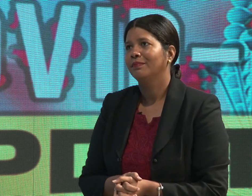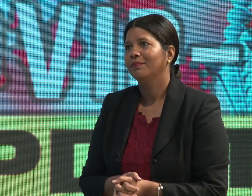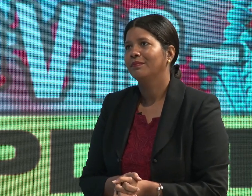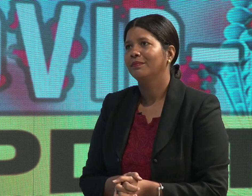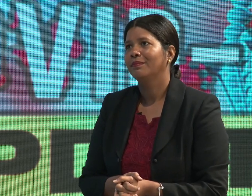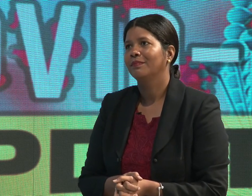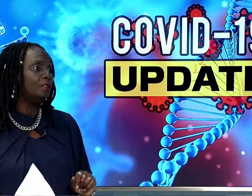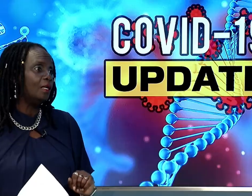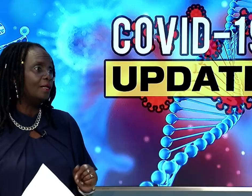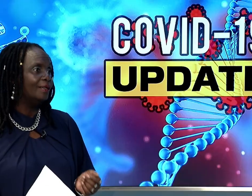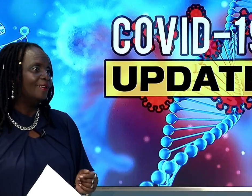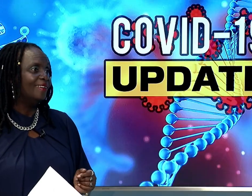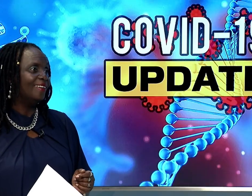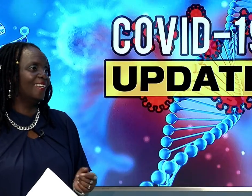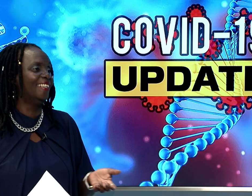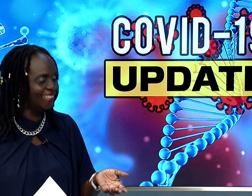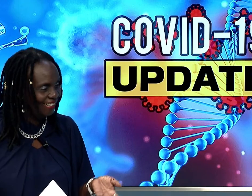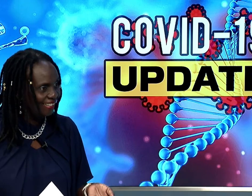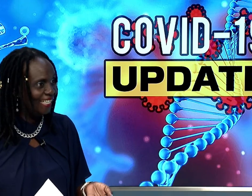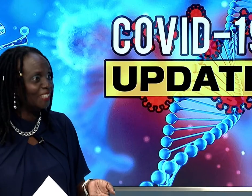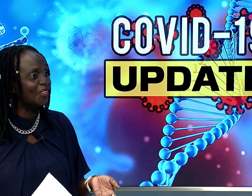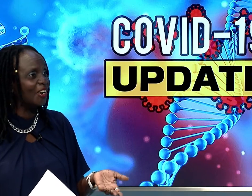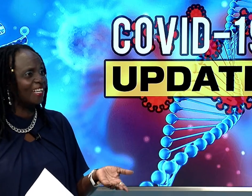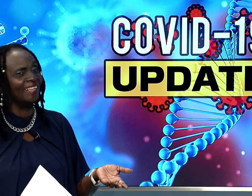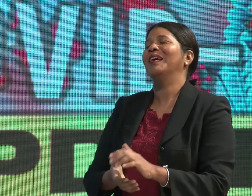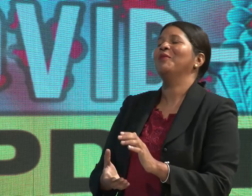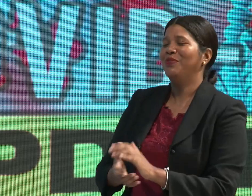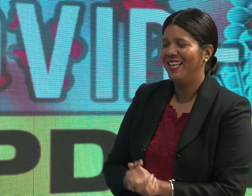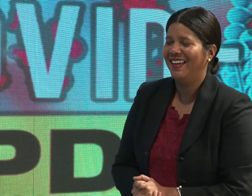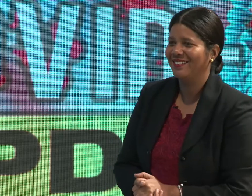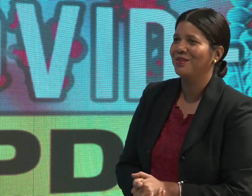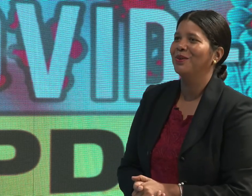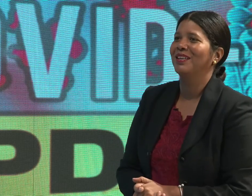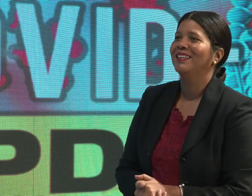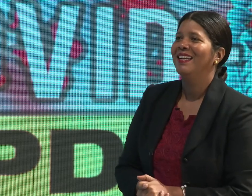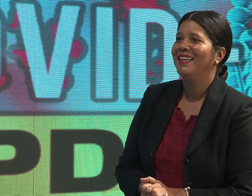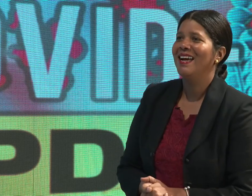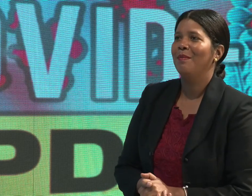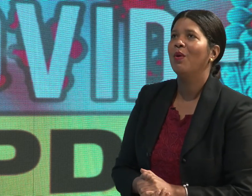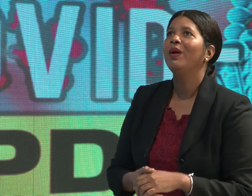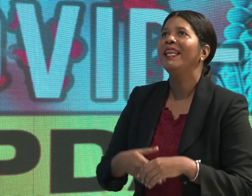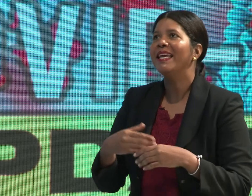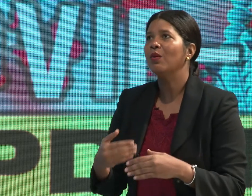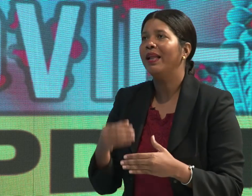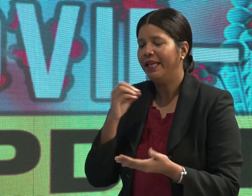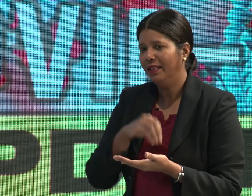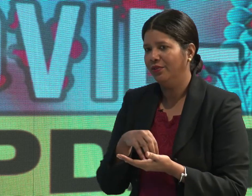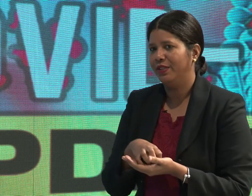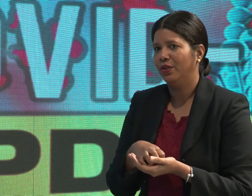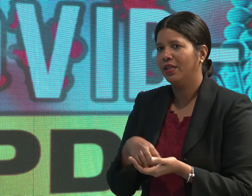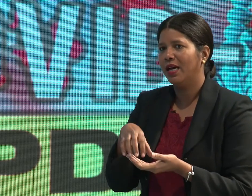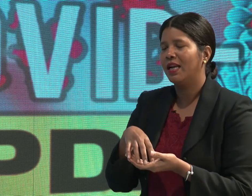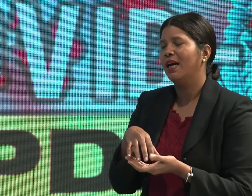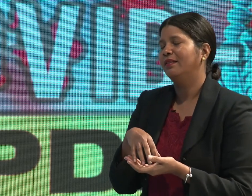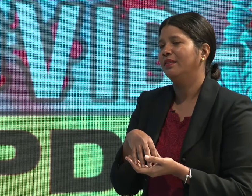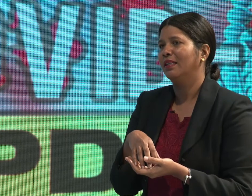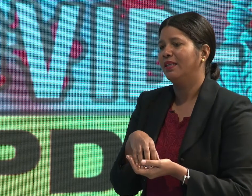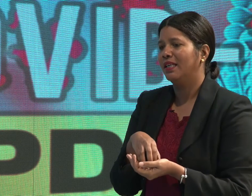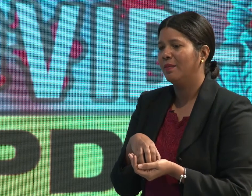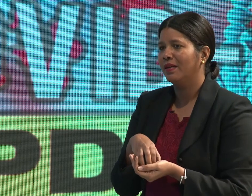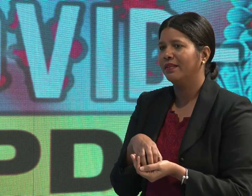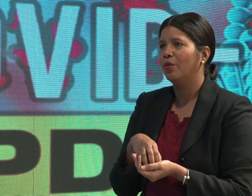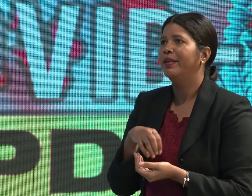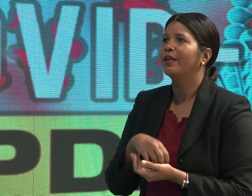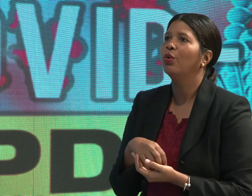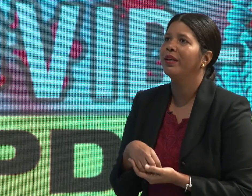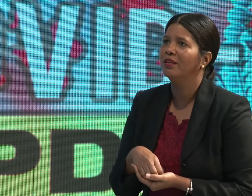mensen zeggen dat beter COVID dan. Ja, dat hebben we veel al gehoord. Ja, maar we leren wel heel veel hoor, Carla. Mm-hmm. Als ik dat